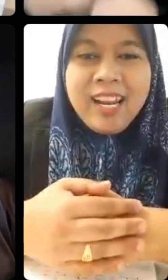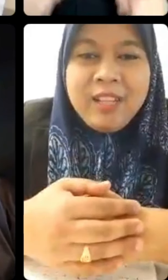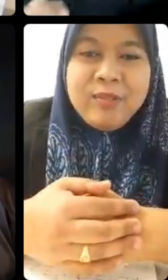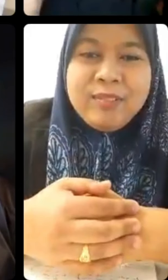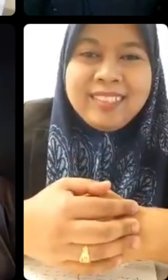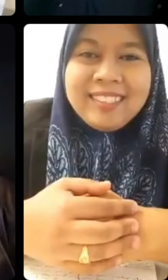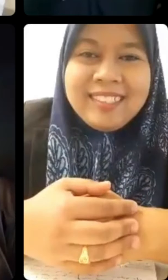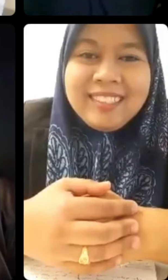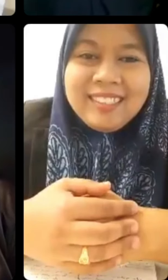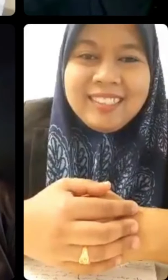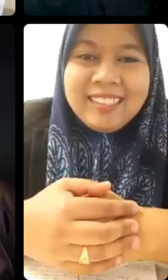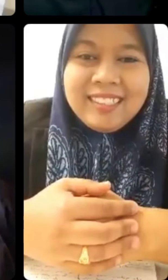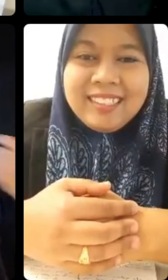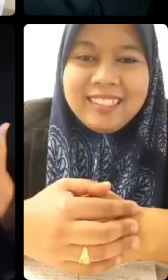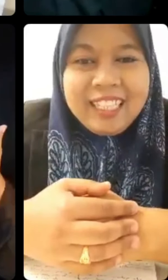bahasa isyarat itu.